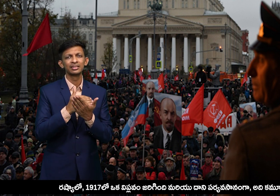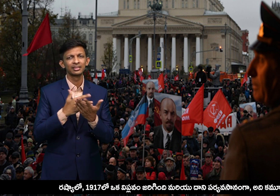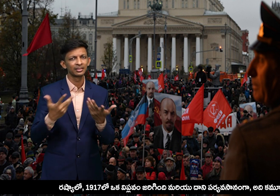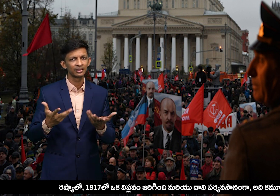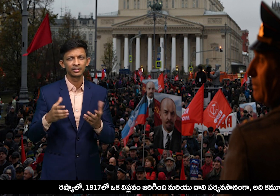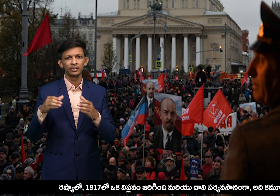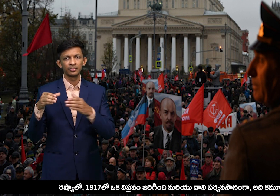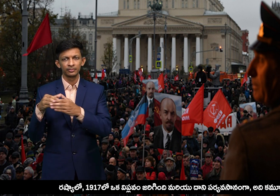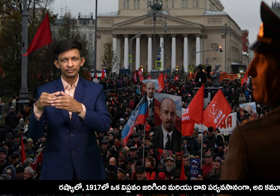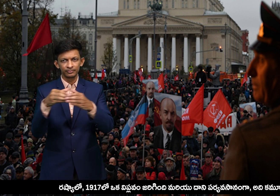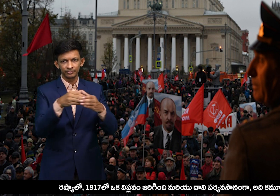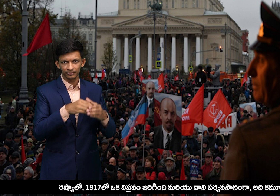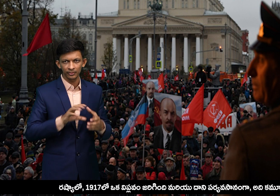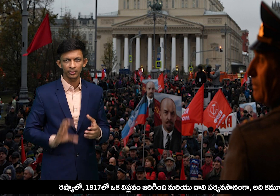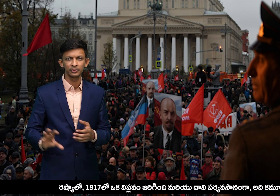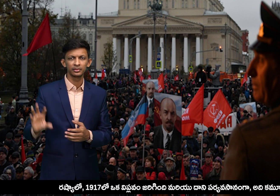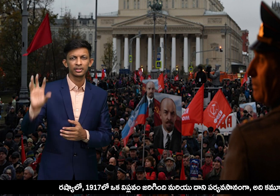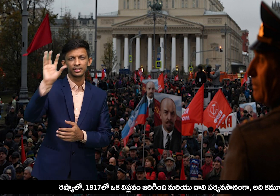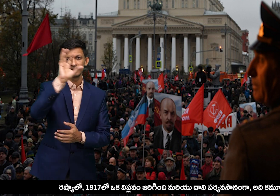మారింది.